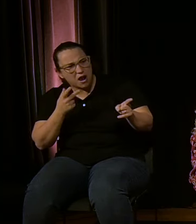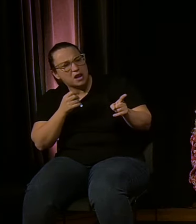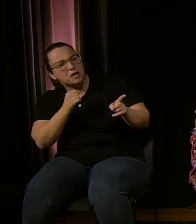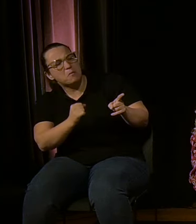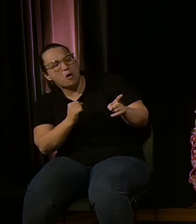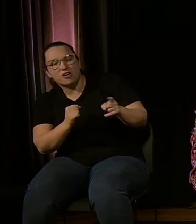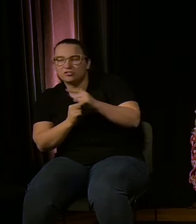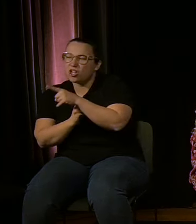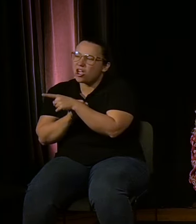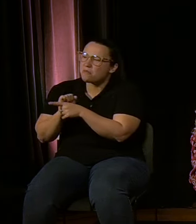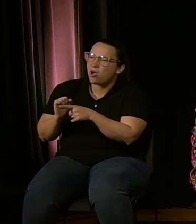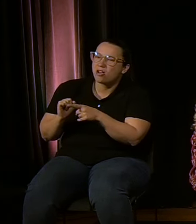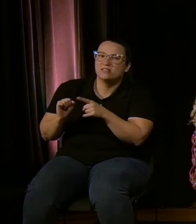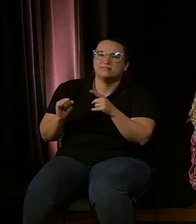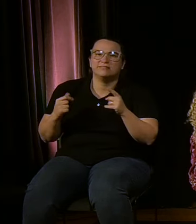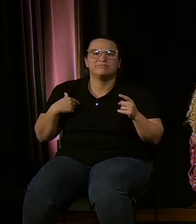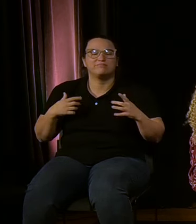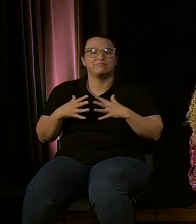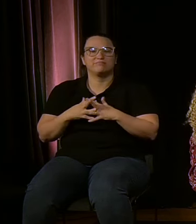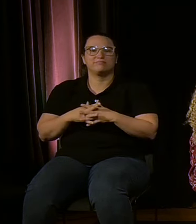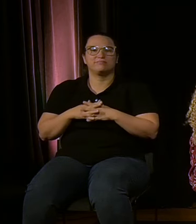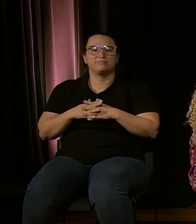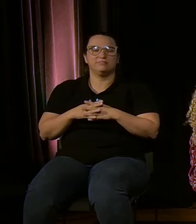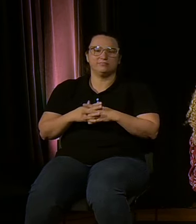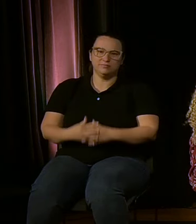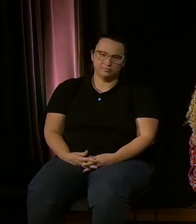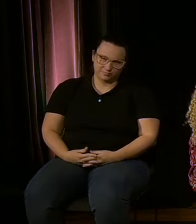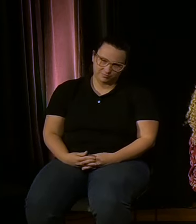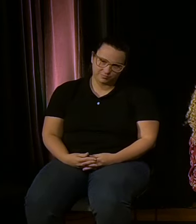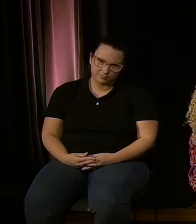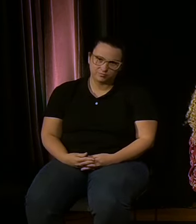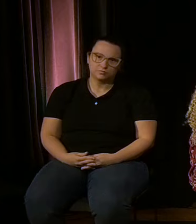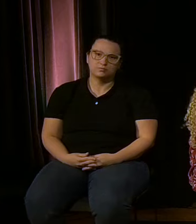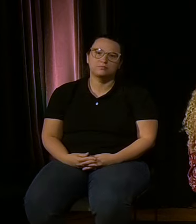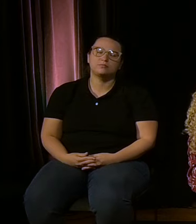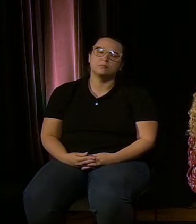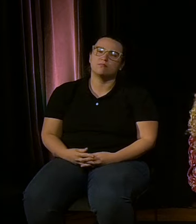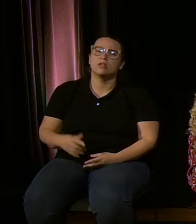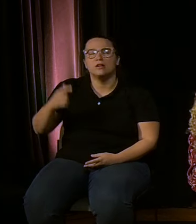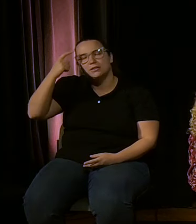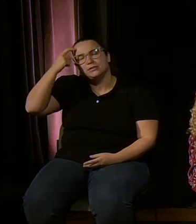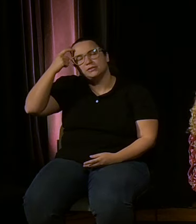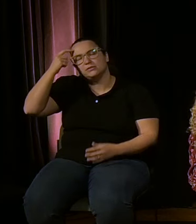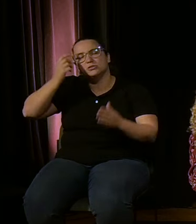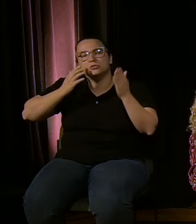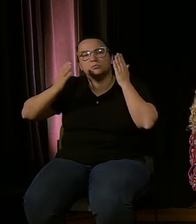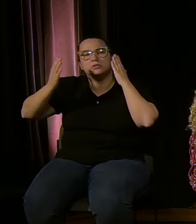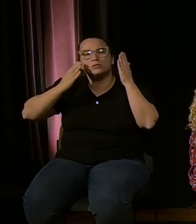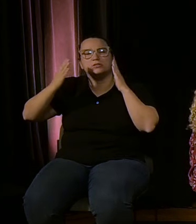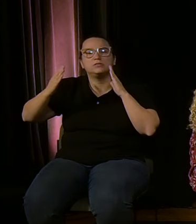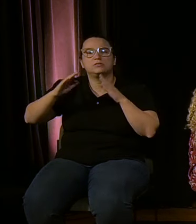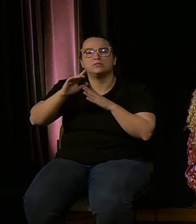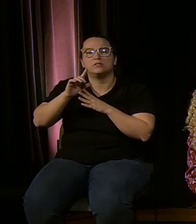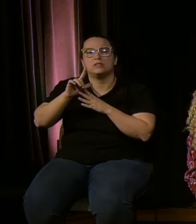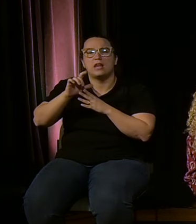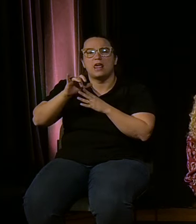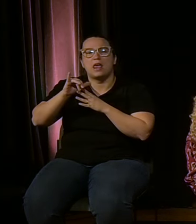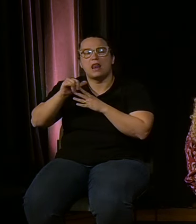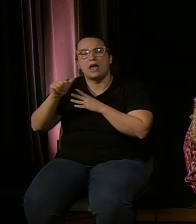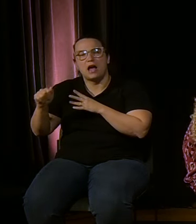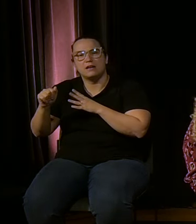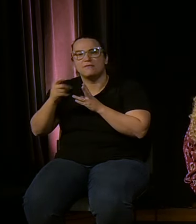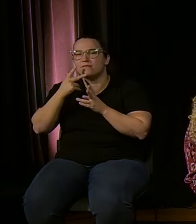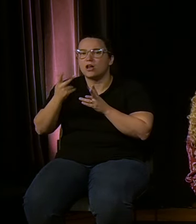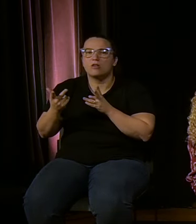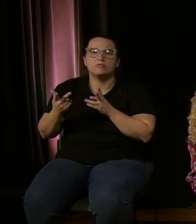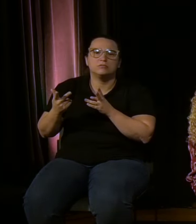pode ser. E eu fiquei pensando também numa relação com a psicanálise e aí trazendo Lélia de novo, de